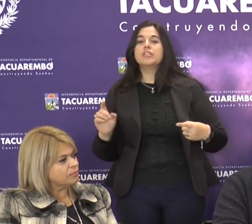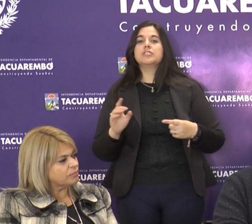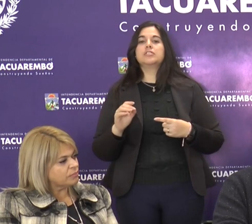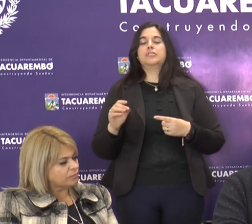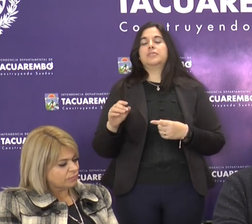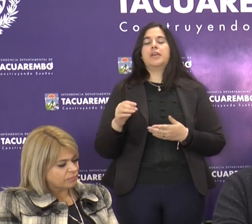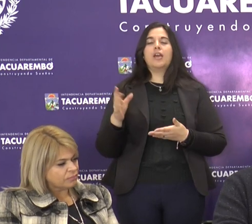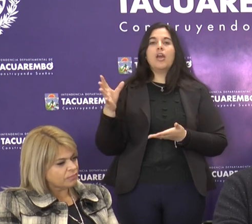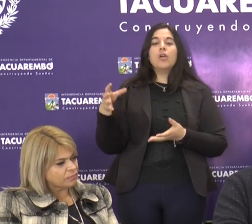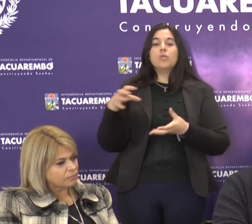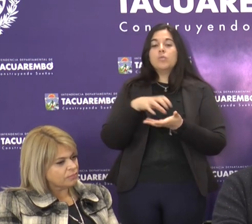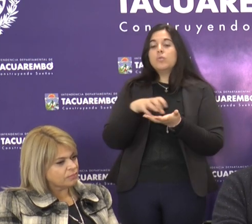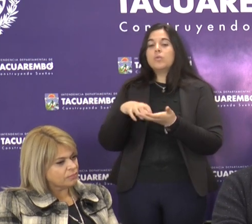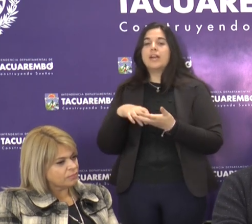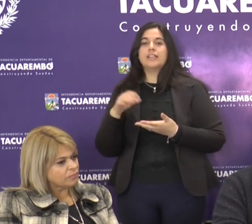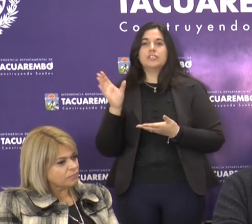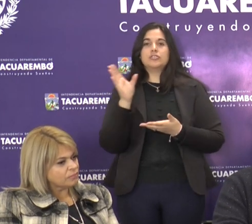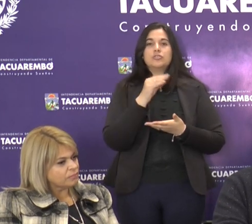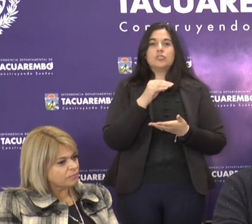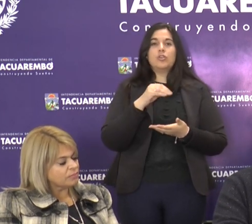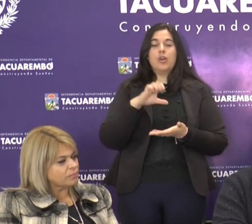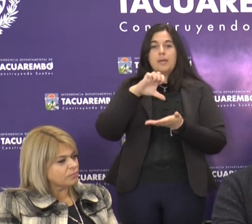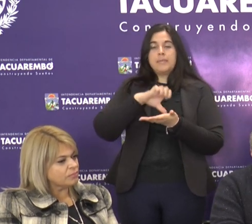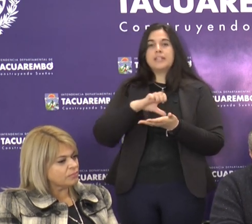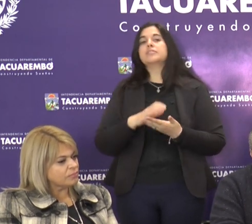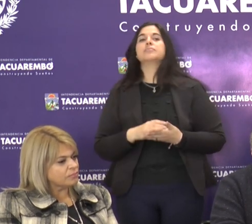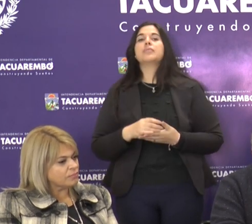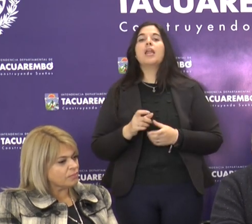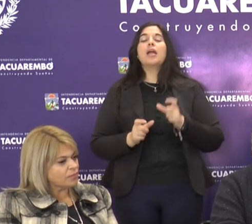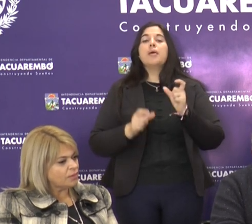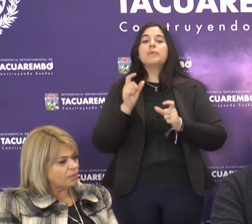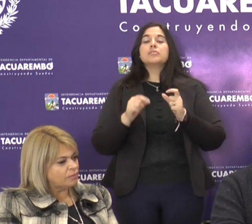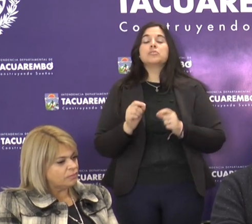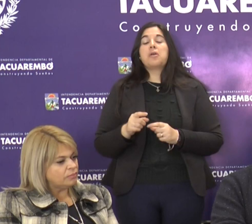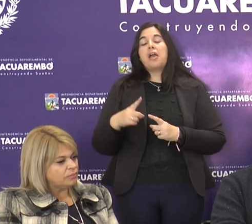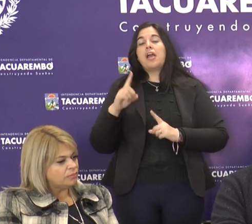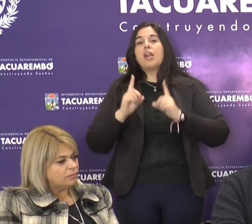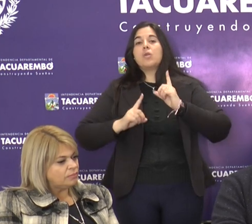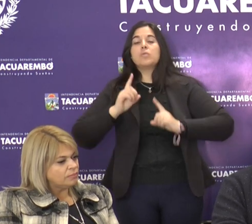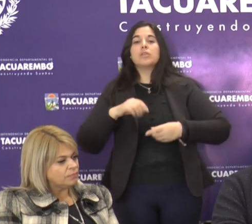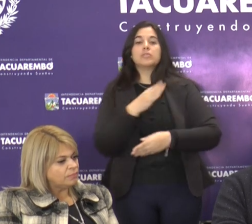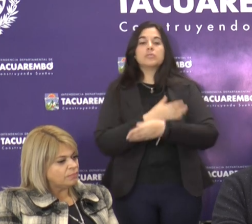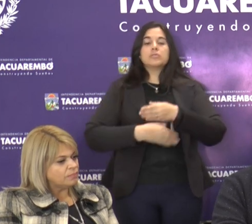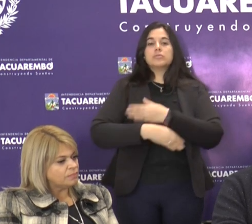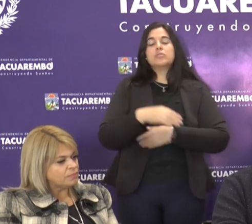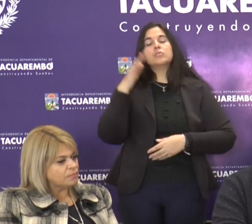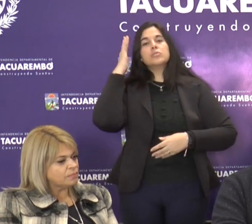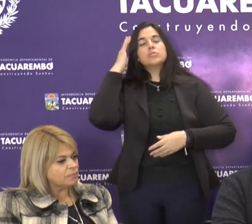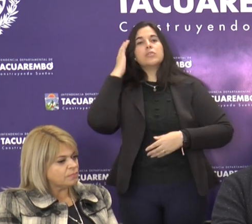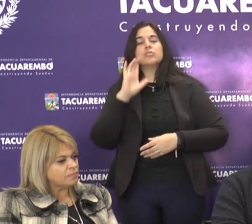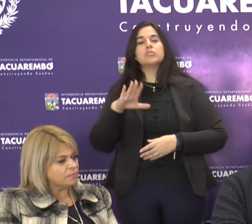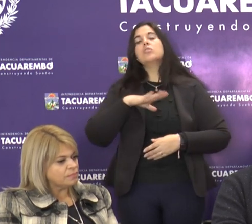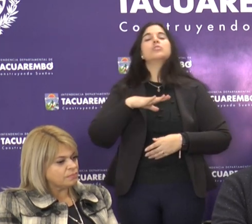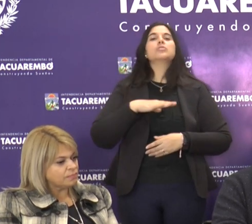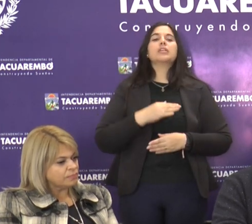diferentes ámbitos del gobierno nacional. Muchas veces las personas con determinada discapacidad no saben o no tienen la